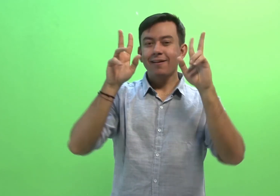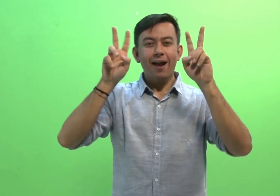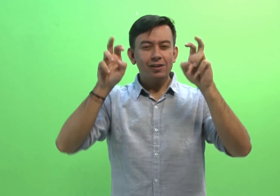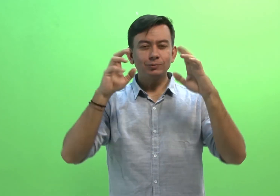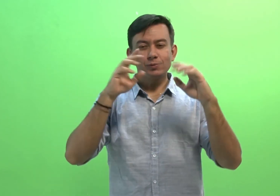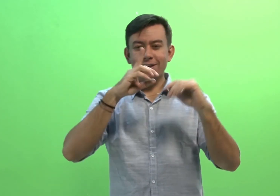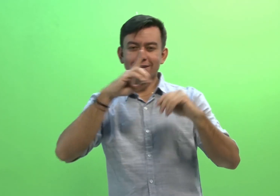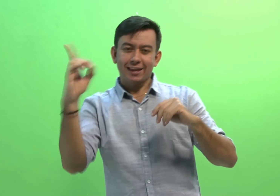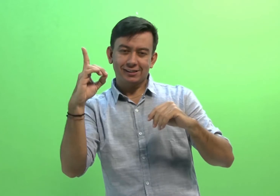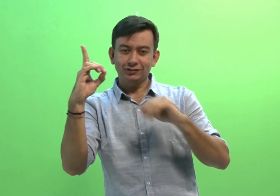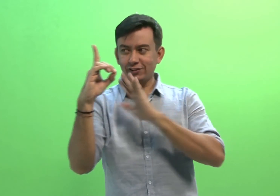somente no hemisfério direito.